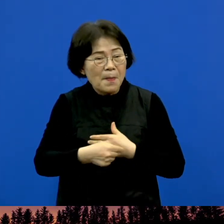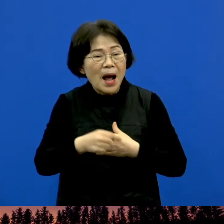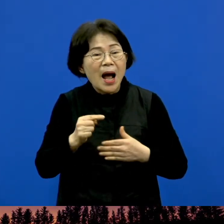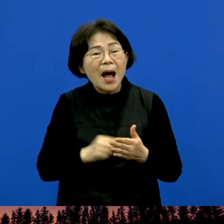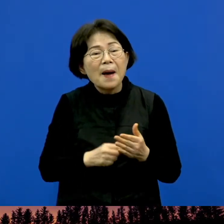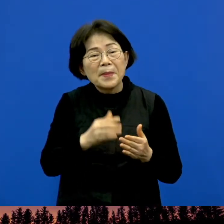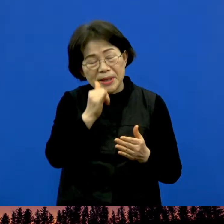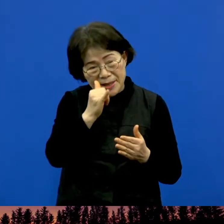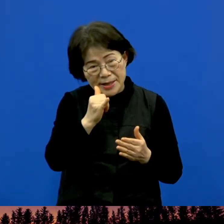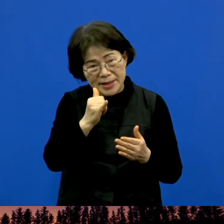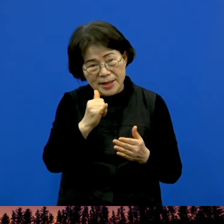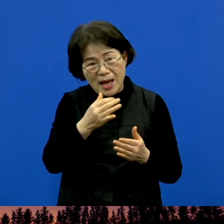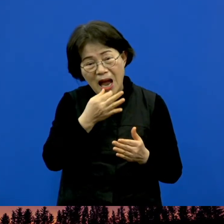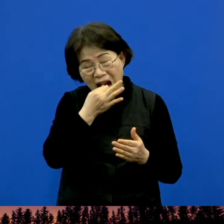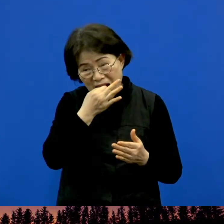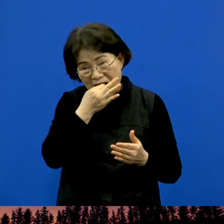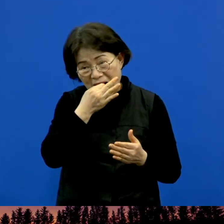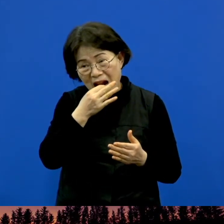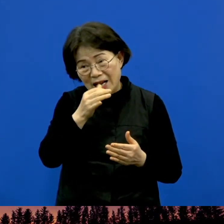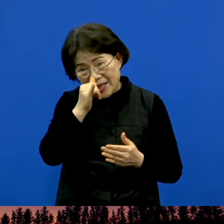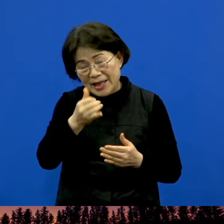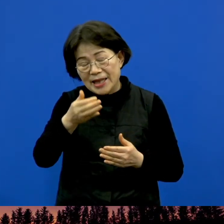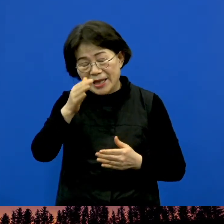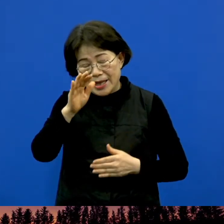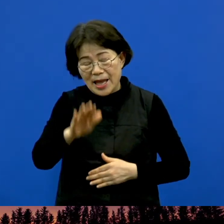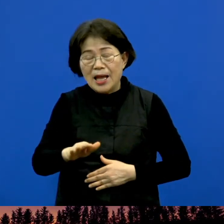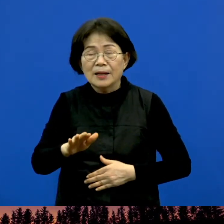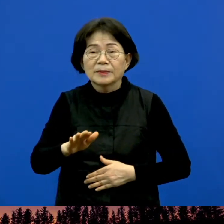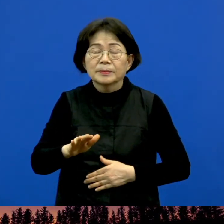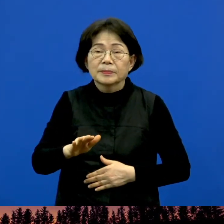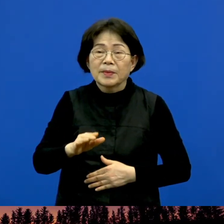거예요. 그 욕망. 그 욕망은 좋은 겁니다.